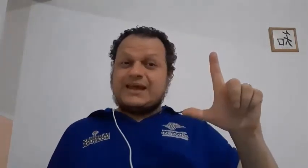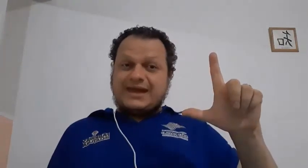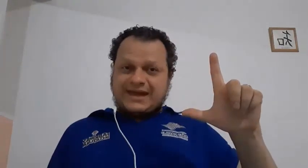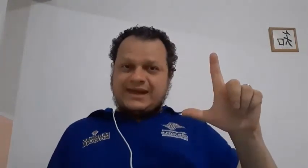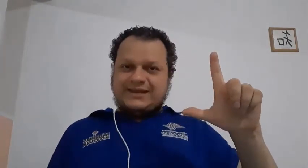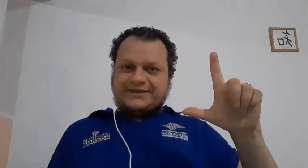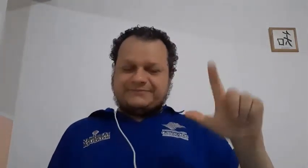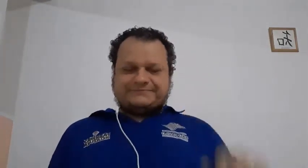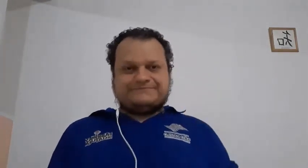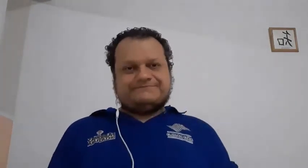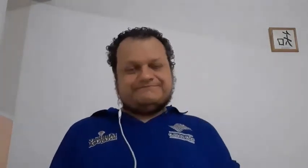L.